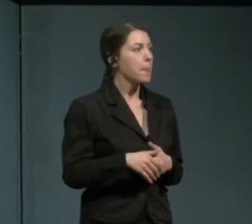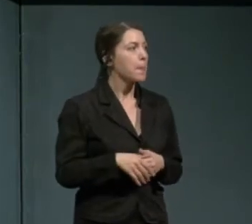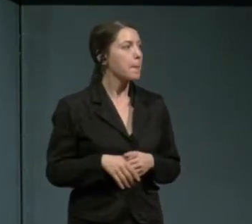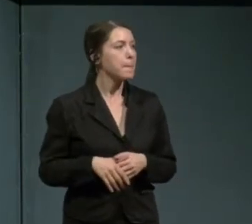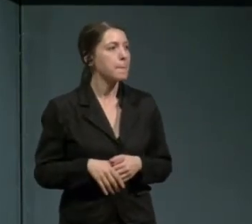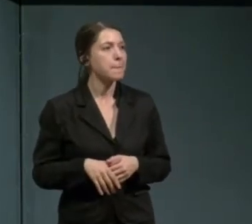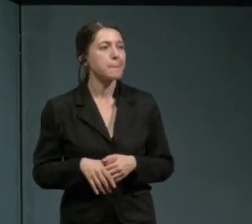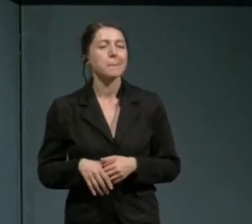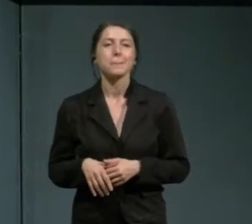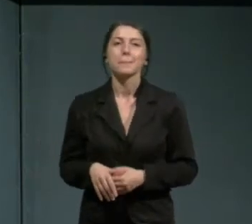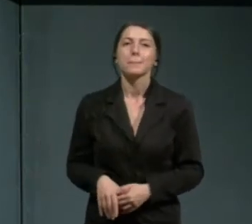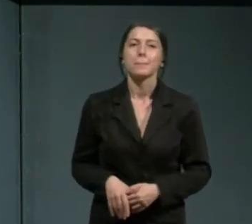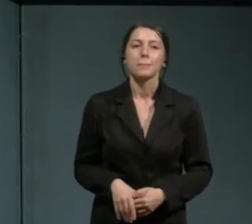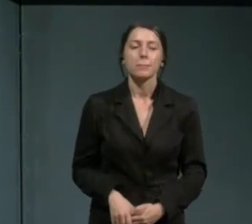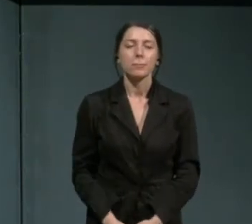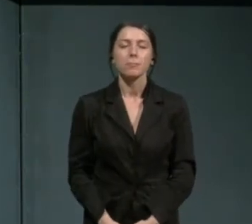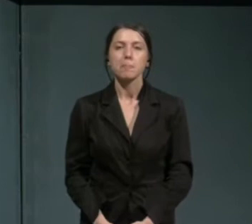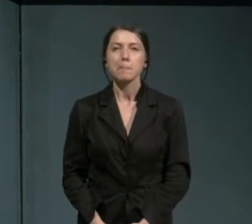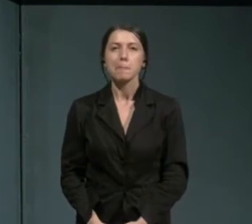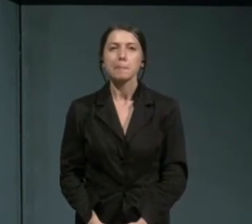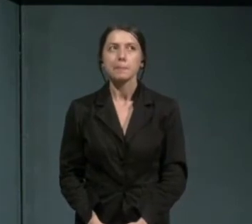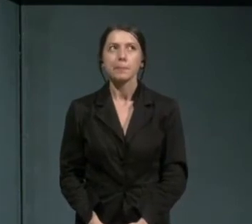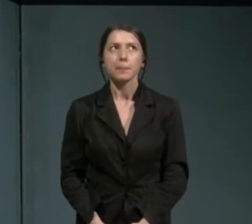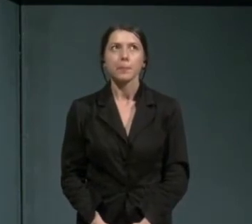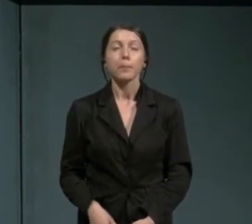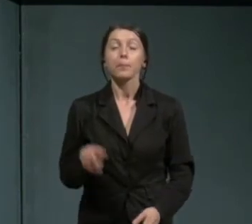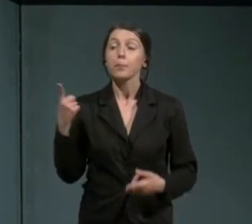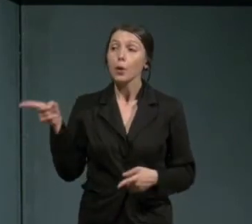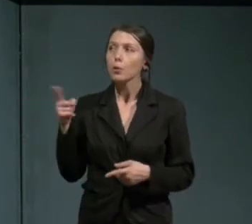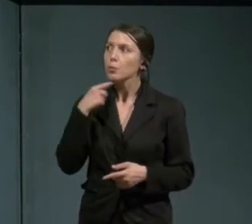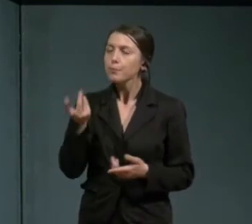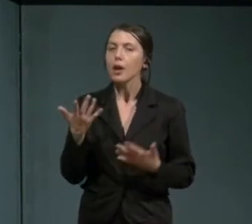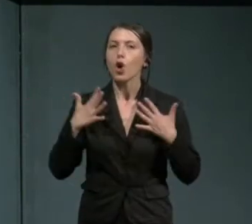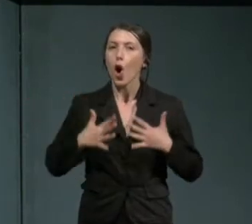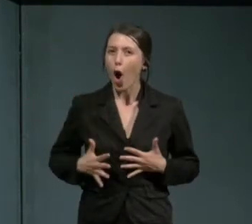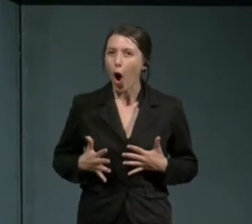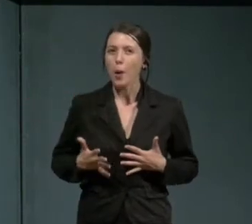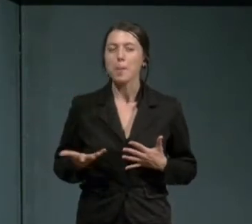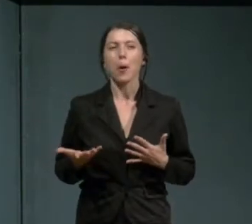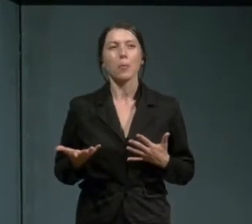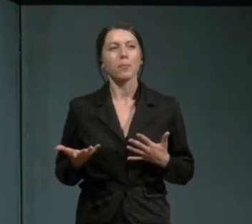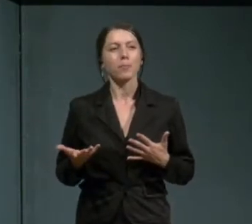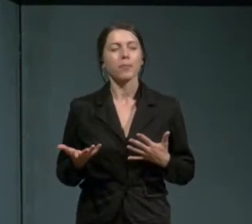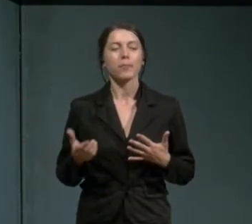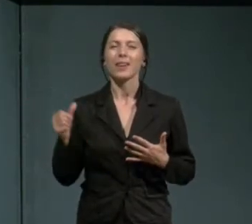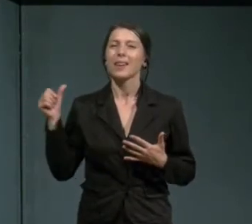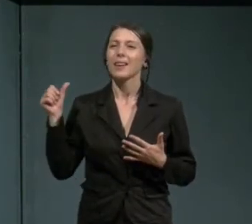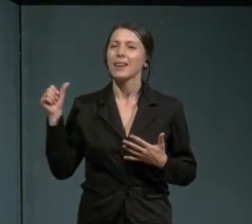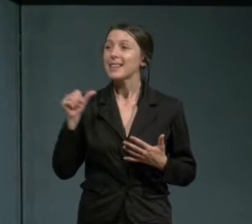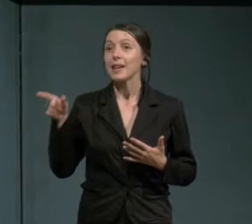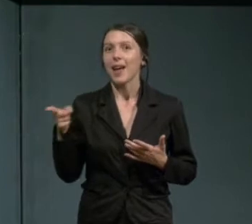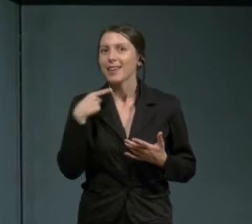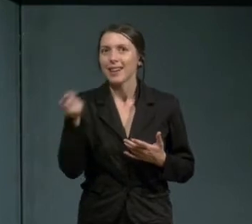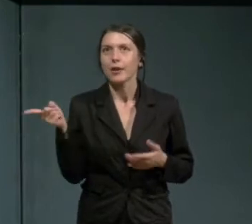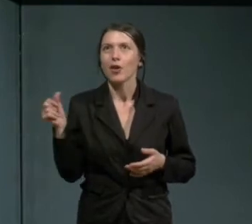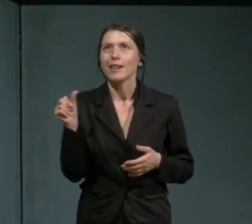tanto vero è però ecco appunto hai parlato del corpo del corpo die die scusa di silvestre che non ha il corpo